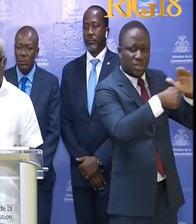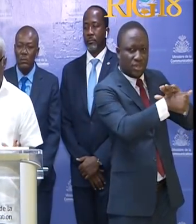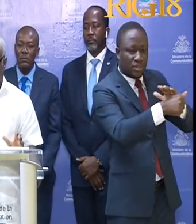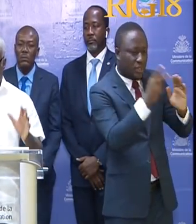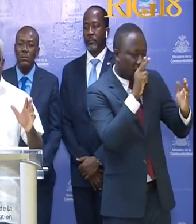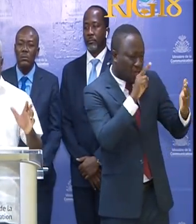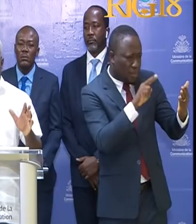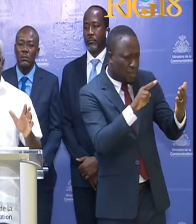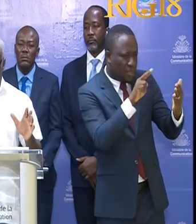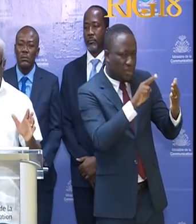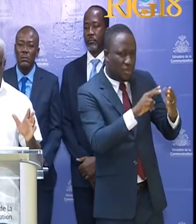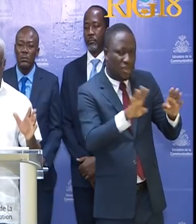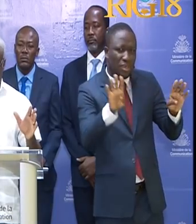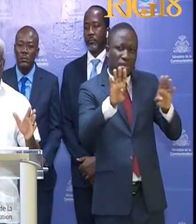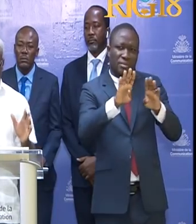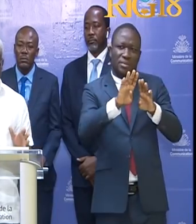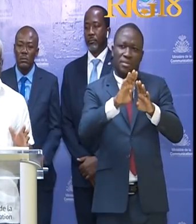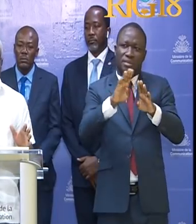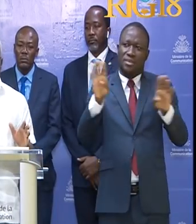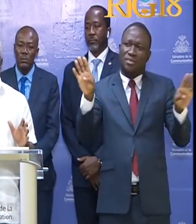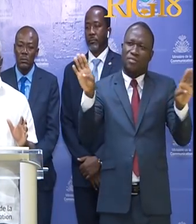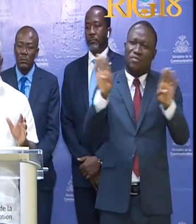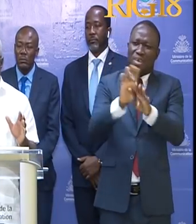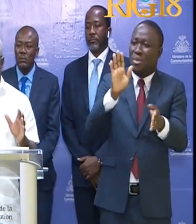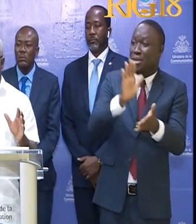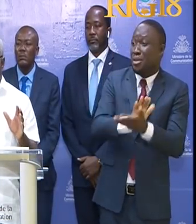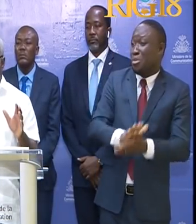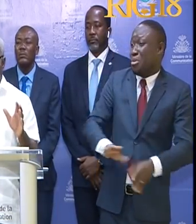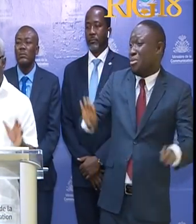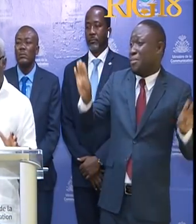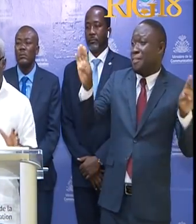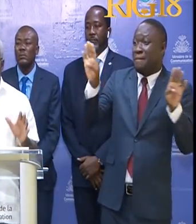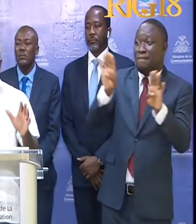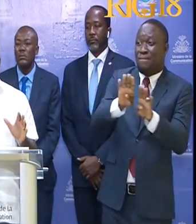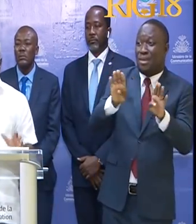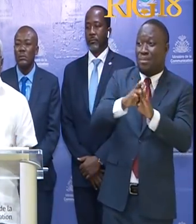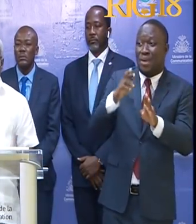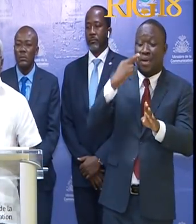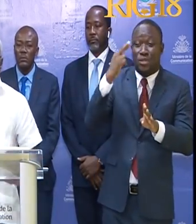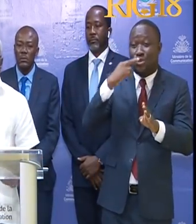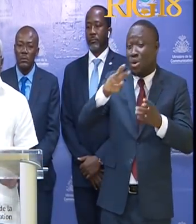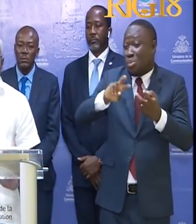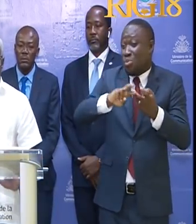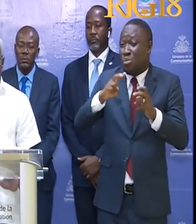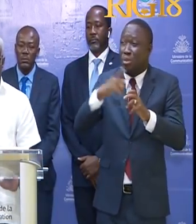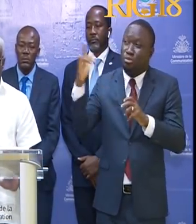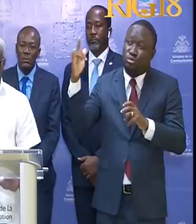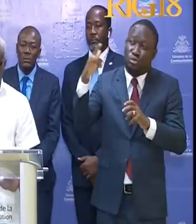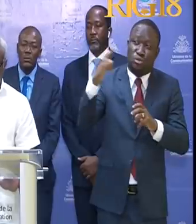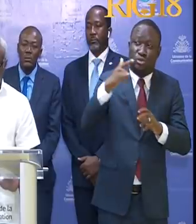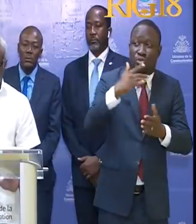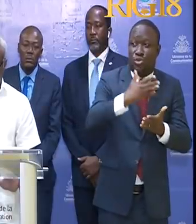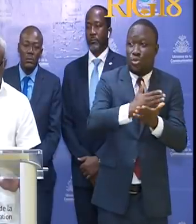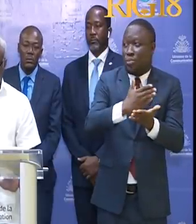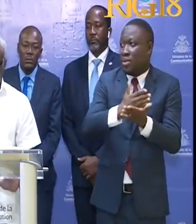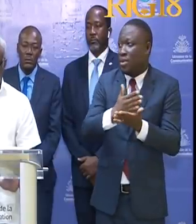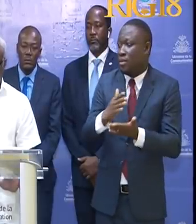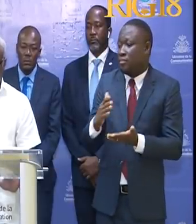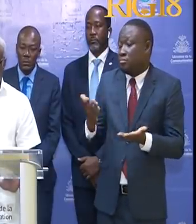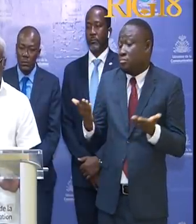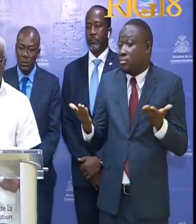seulement fermer bar, fermer l'école, problème migratoire, etc.